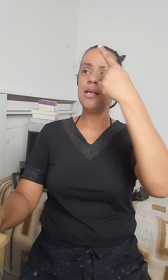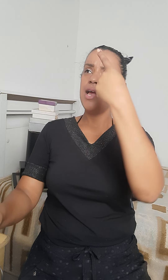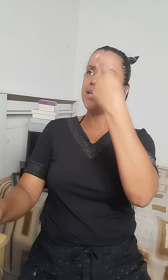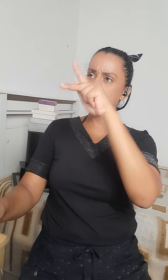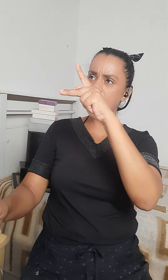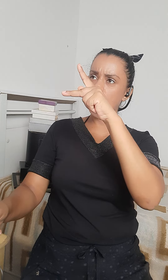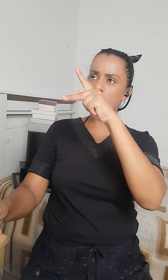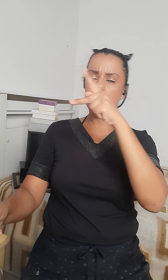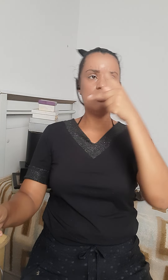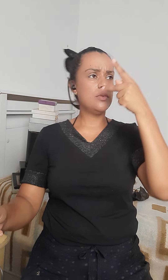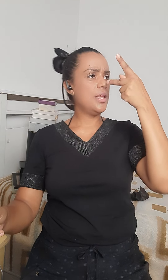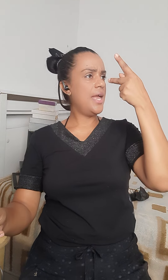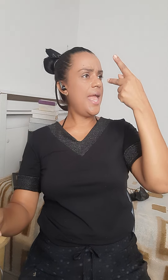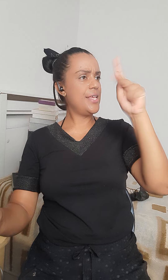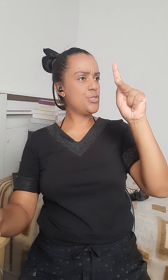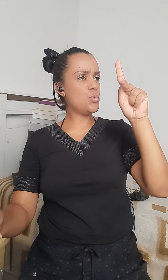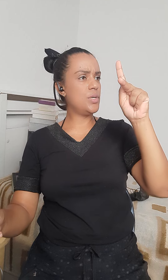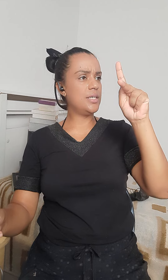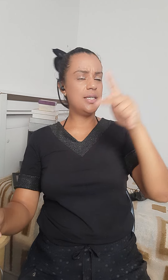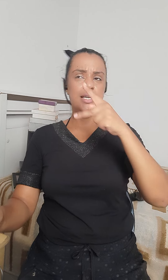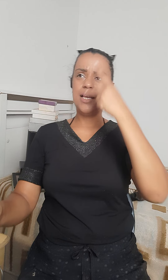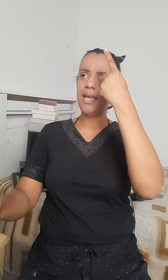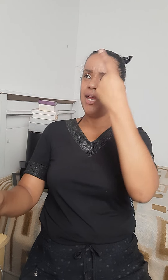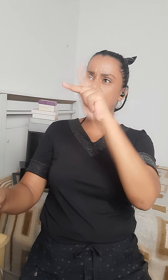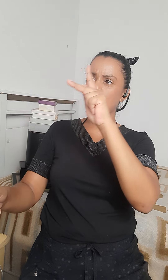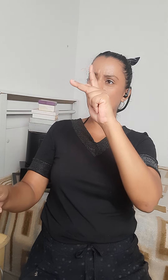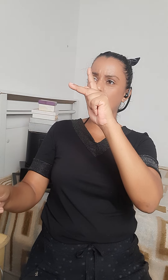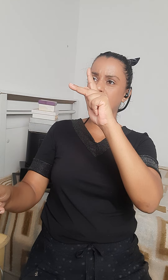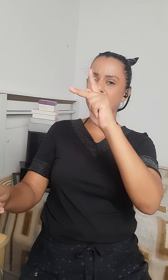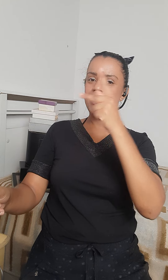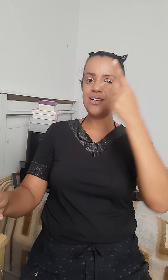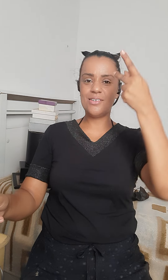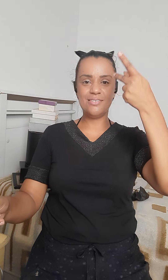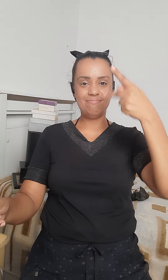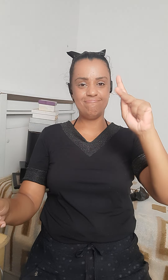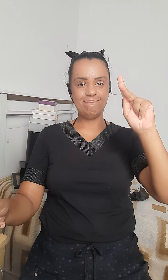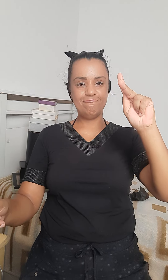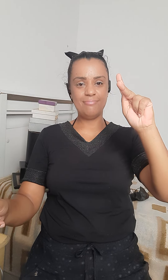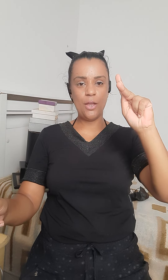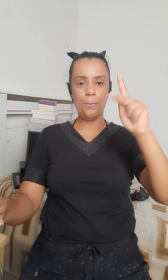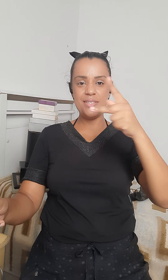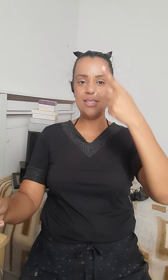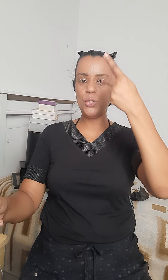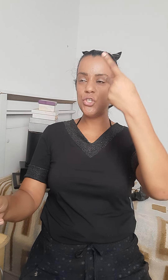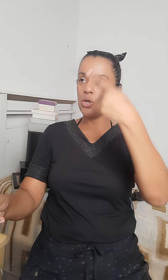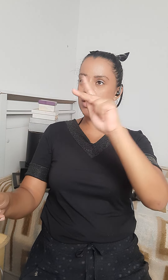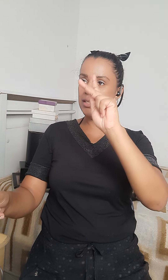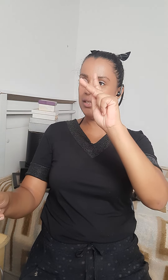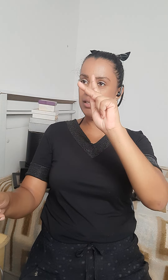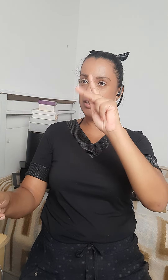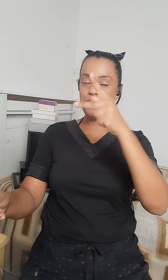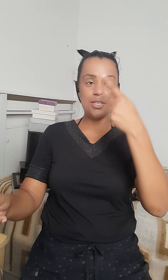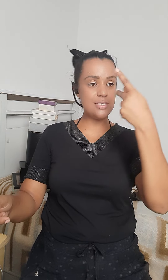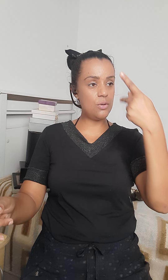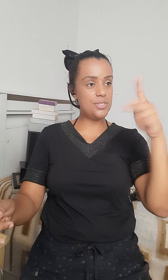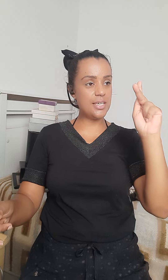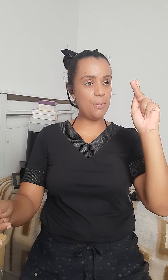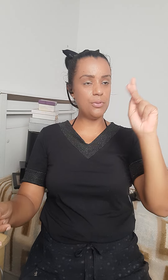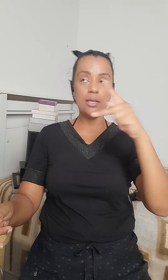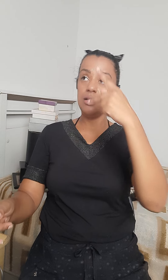É seu, é sua, é tua, tá? Ó. É o pezinho que joga em direção onde você quer apontar.